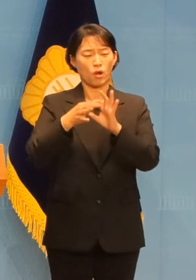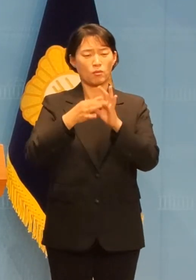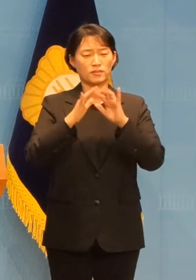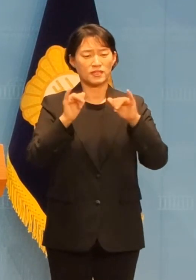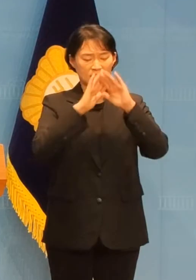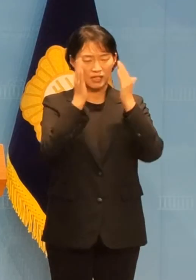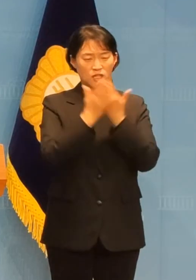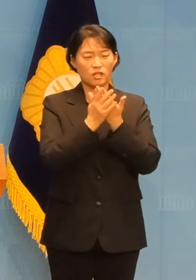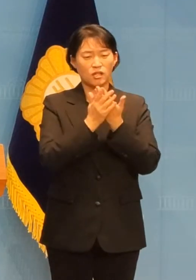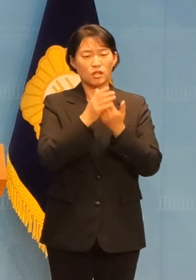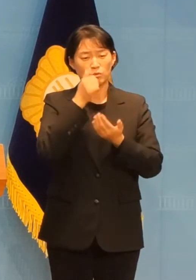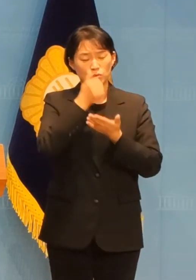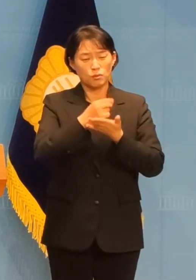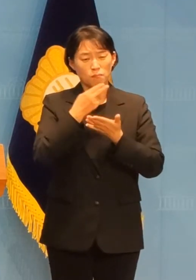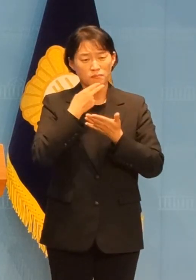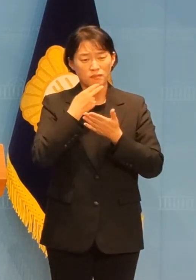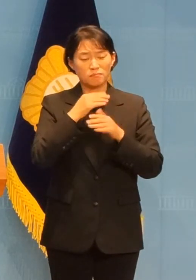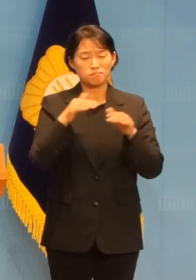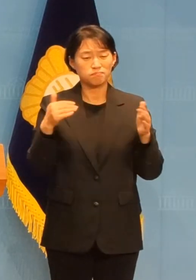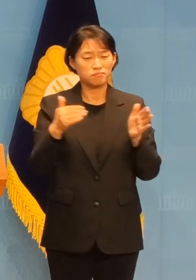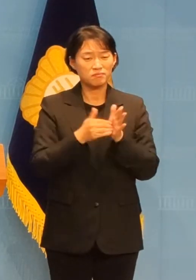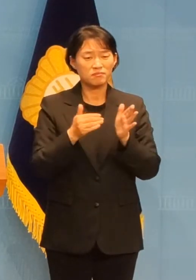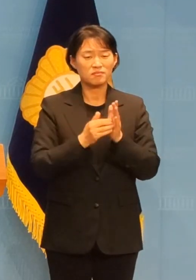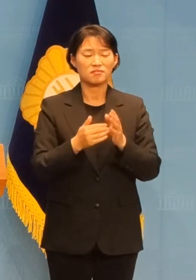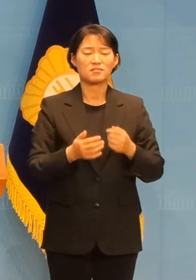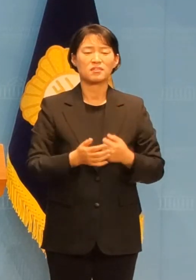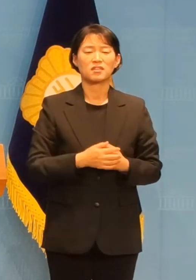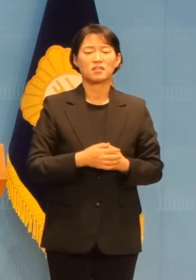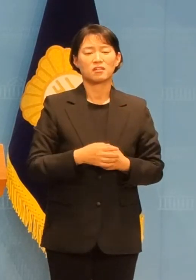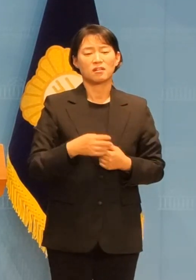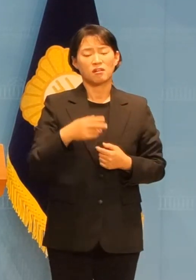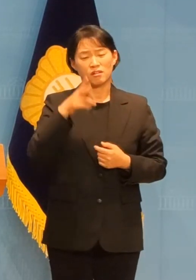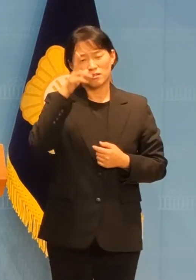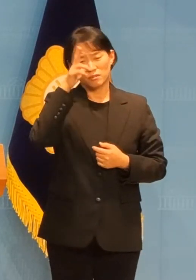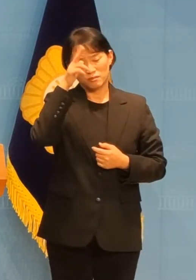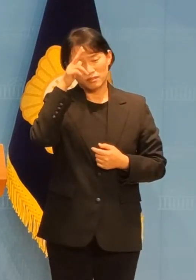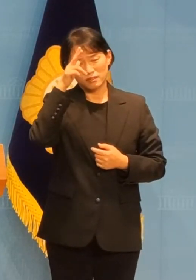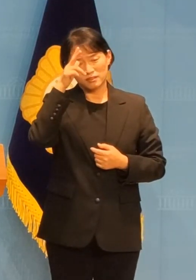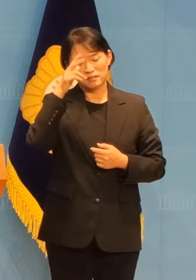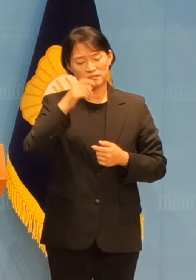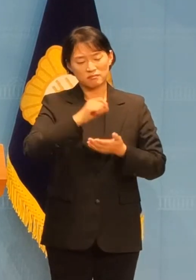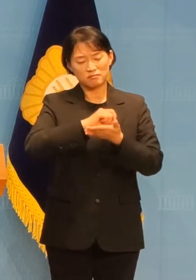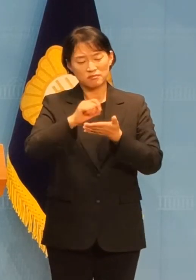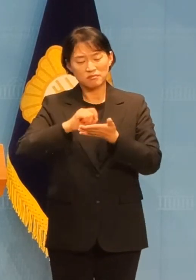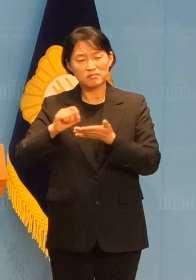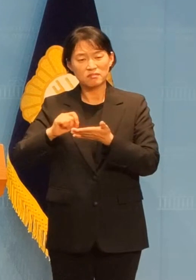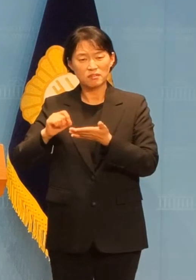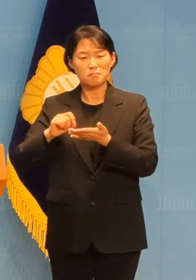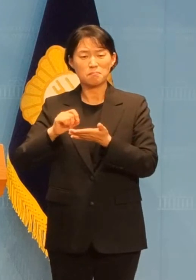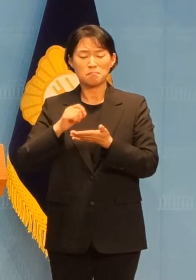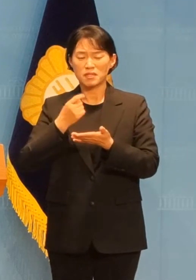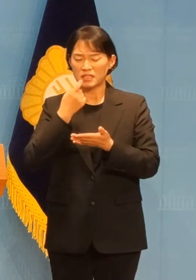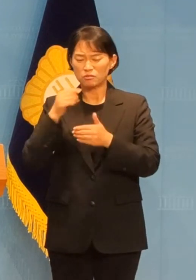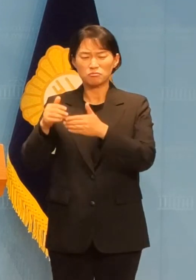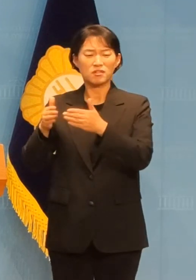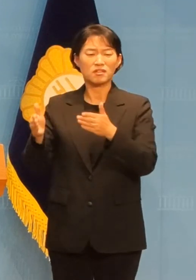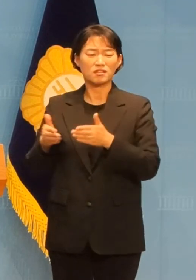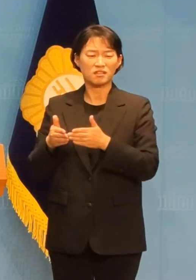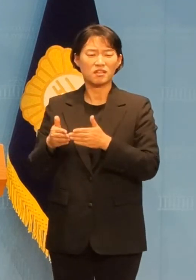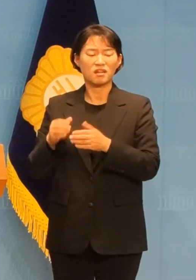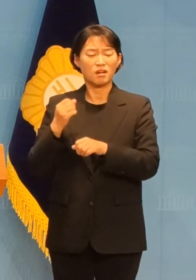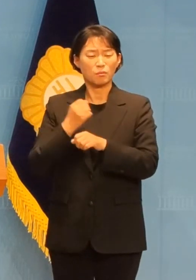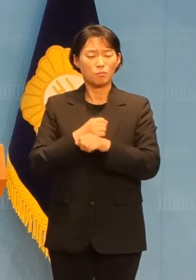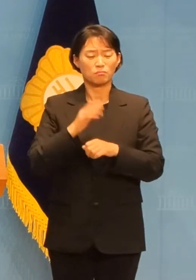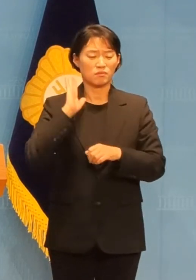무혐의 처분했습니다. 백혜령 경정이 망상으로 쓴 시나리오를 민주당이 연출하고 대통령이